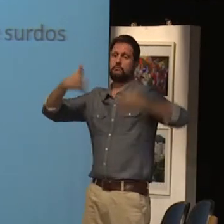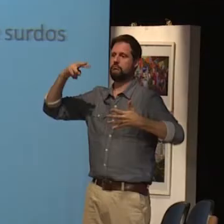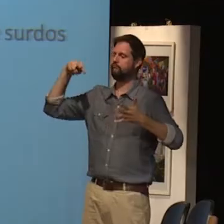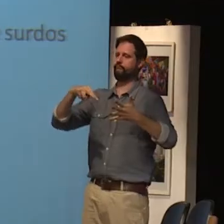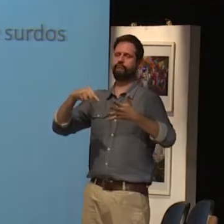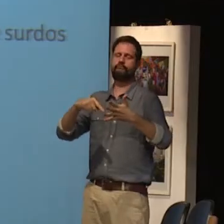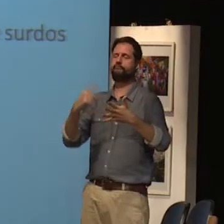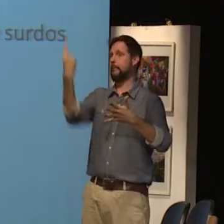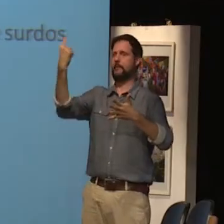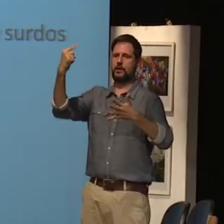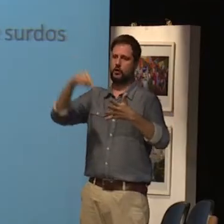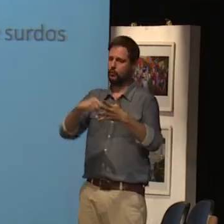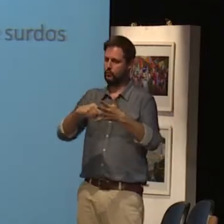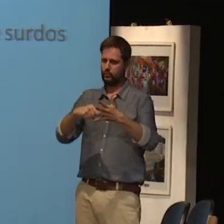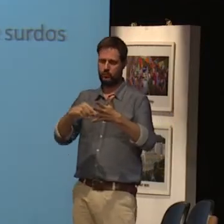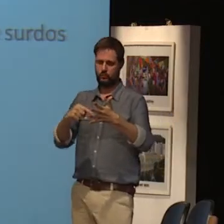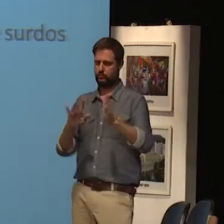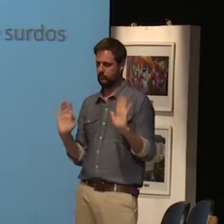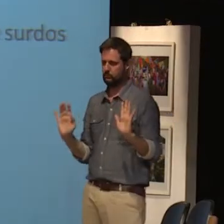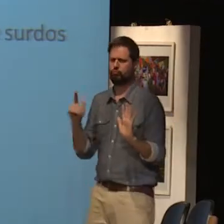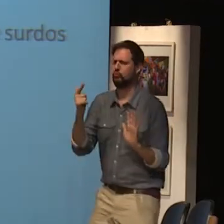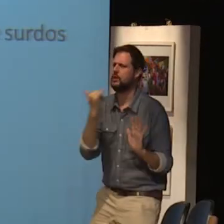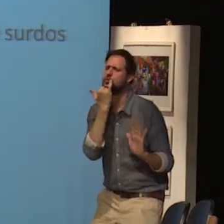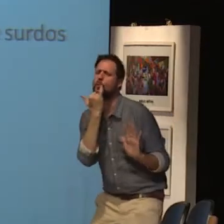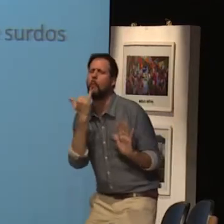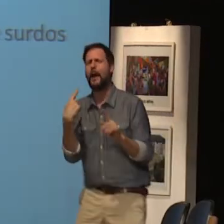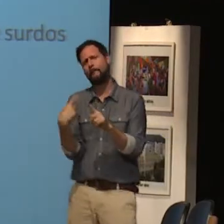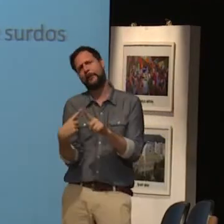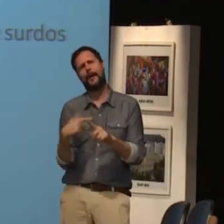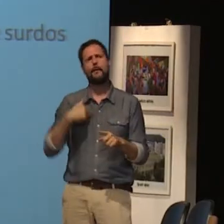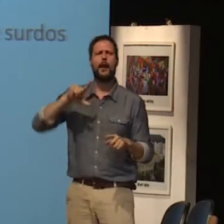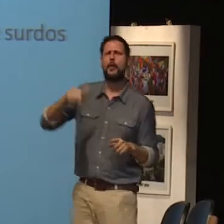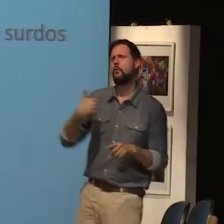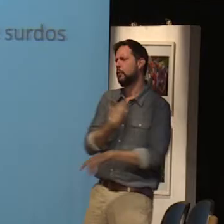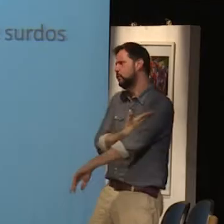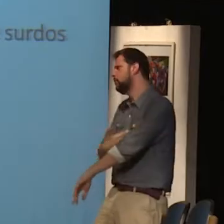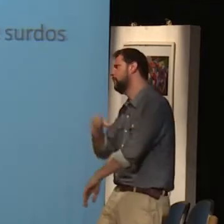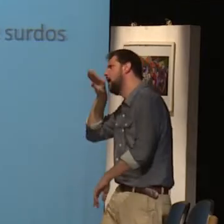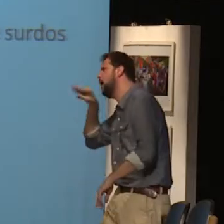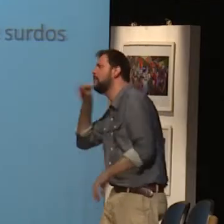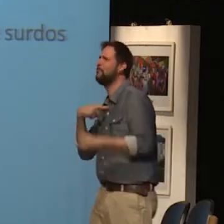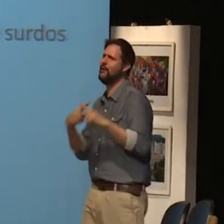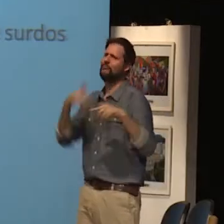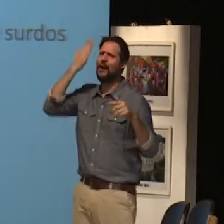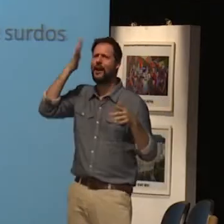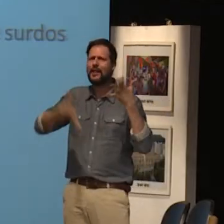vendo a visibilidade da Libras dele, da língua dele, e estou respeitando. Desculpa, mas é porque a minha L1 é o português,